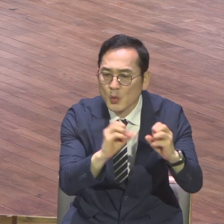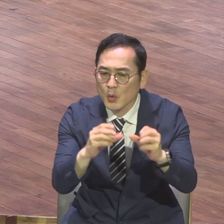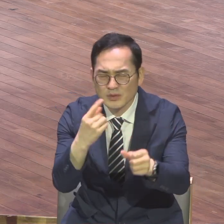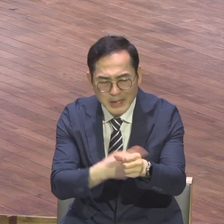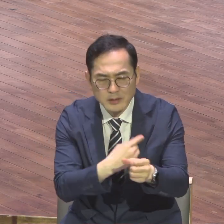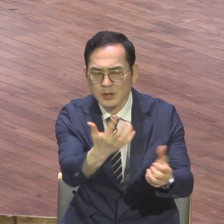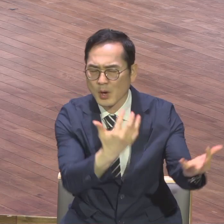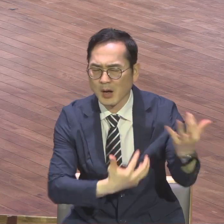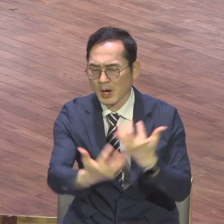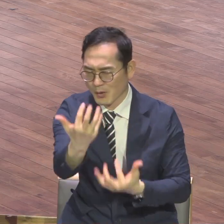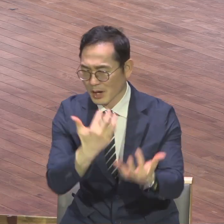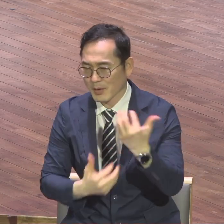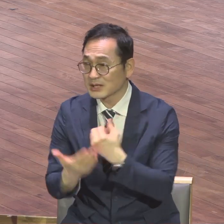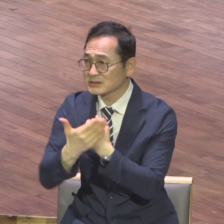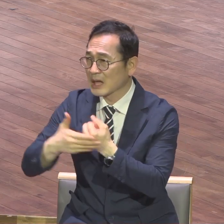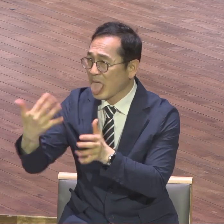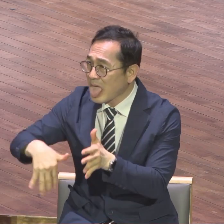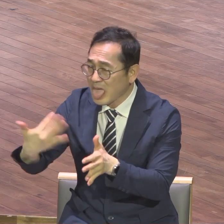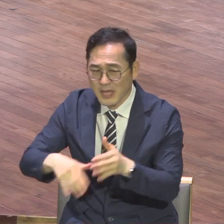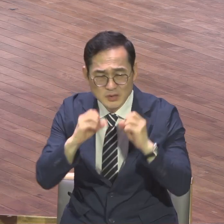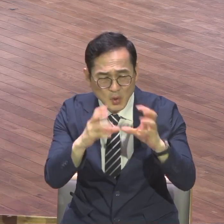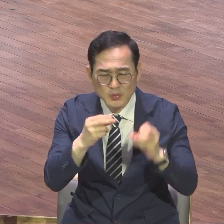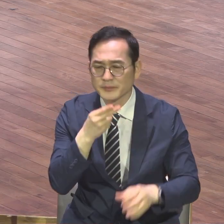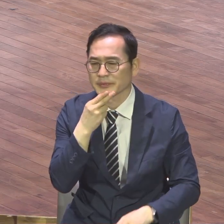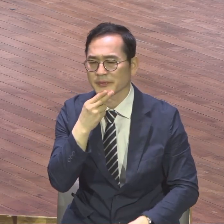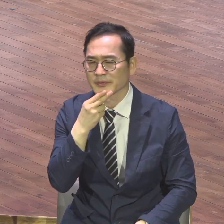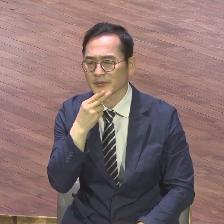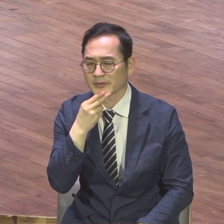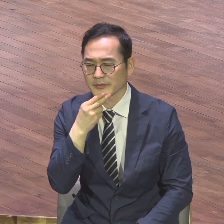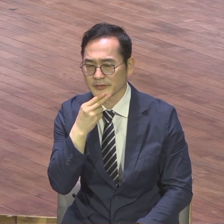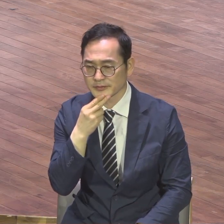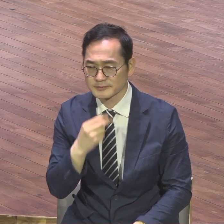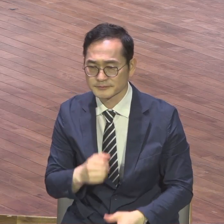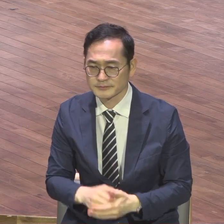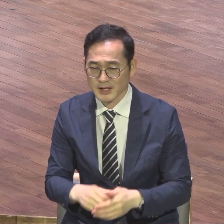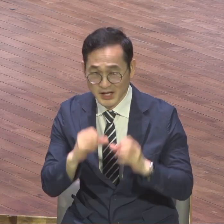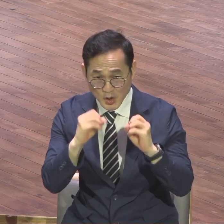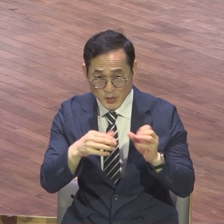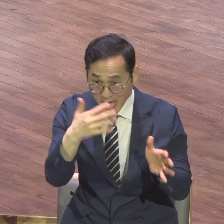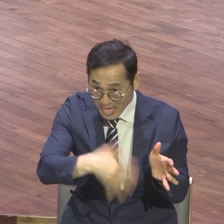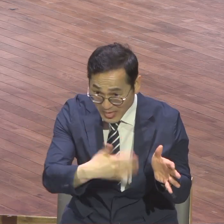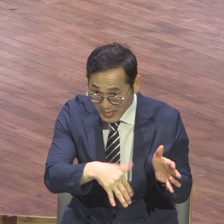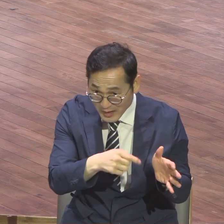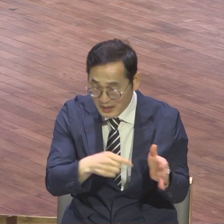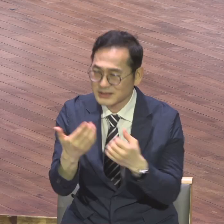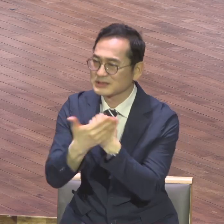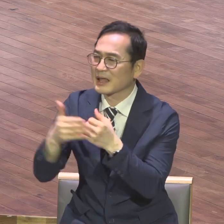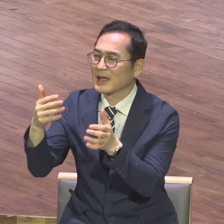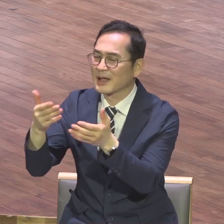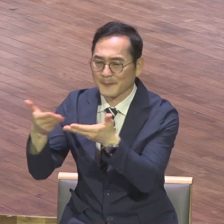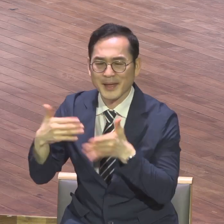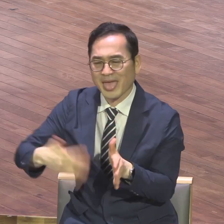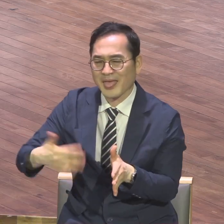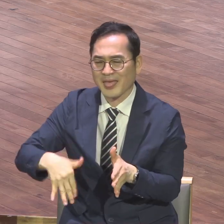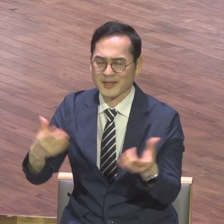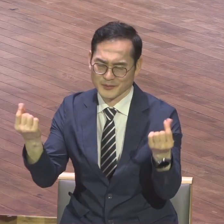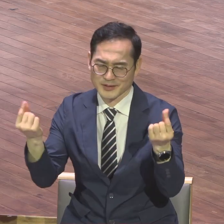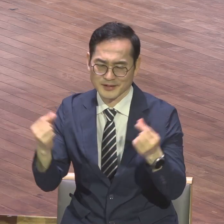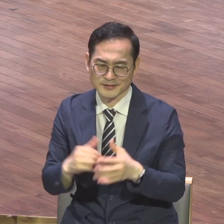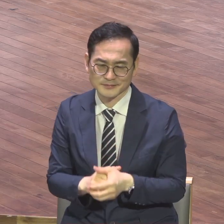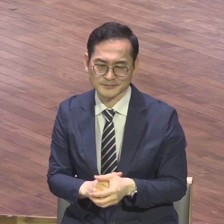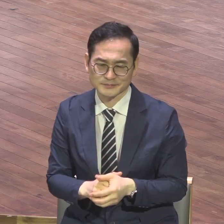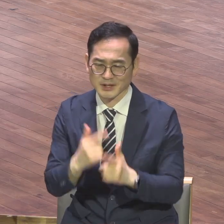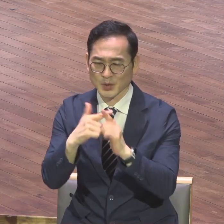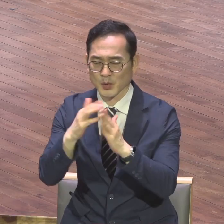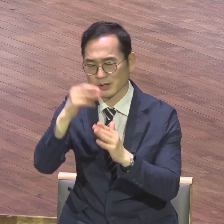은혜도 못 받은 사람이 무슨 전도를 합니까? 안 하잖아요. 전도 안 한 사람 은혜 못 받았다는 증거예요. 그냥 교회